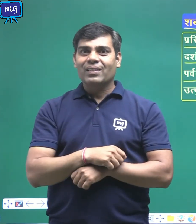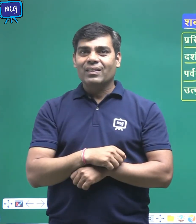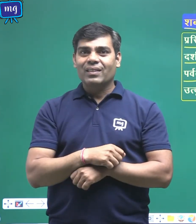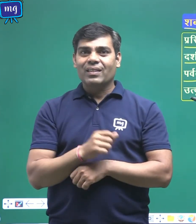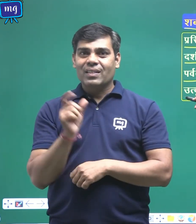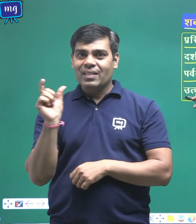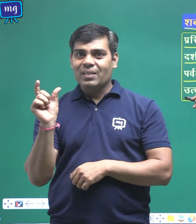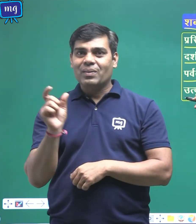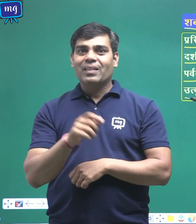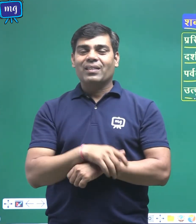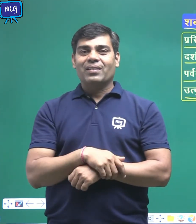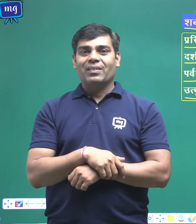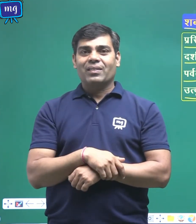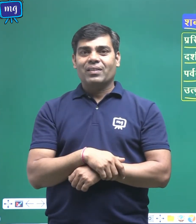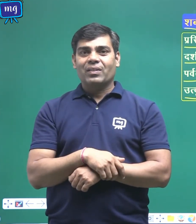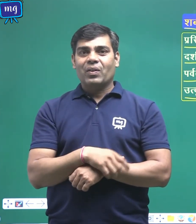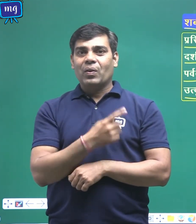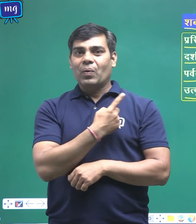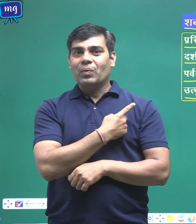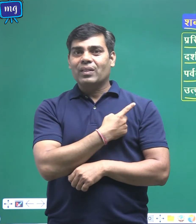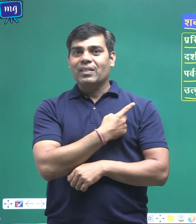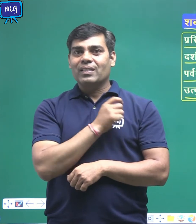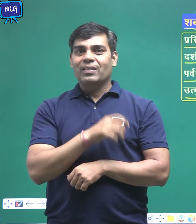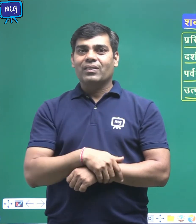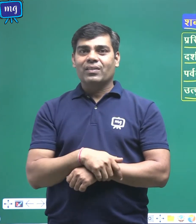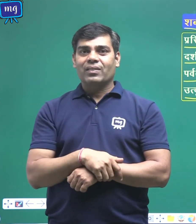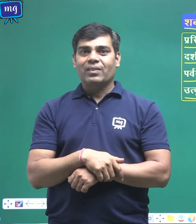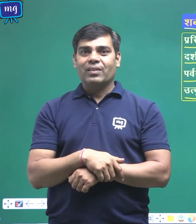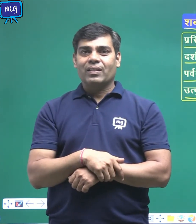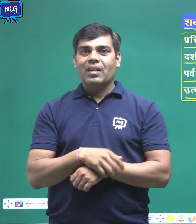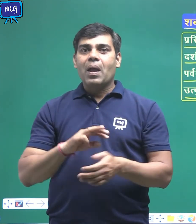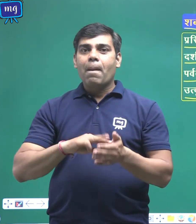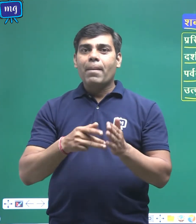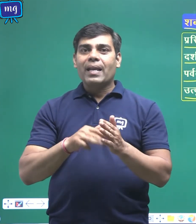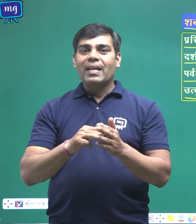शब्द है उत्कृष्ट, अर्थ है